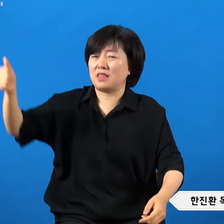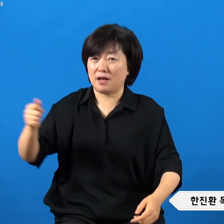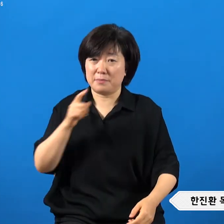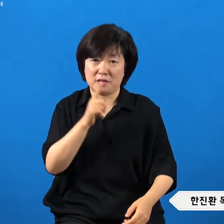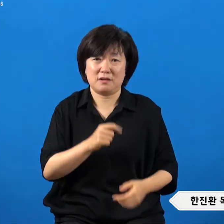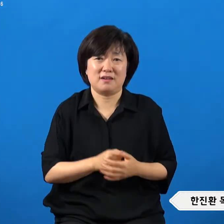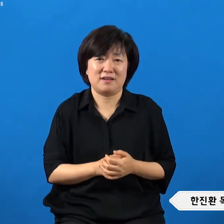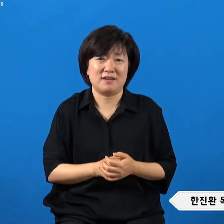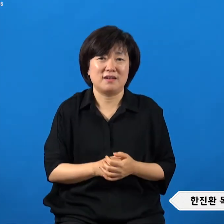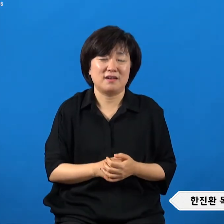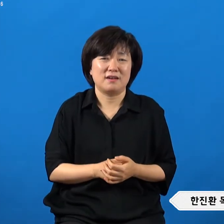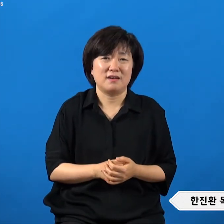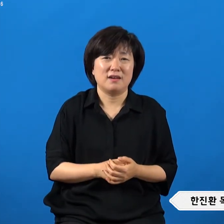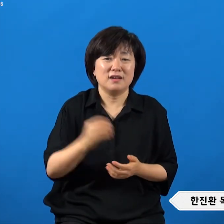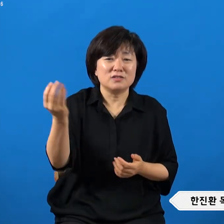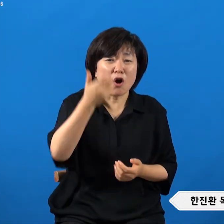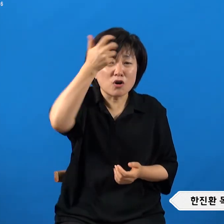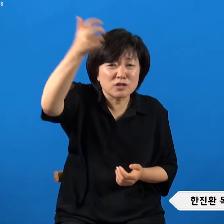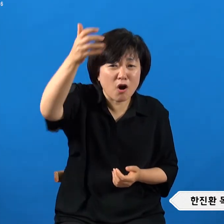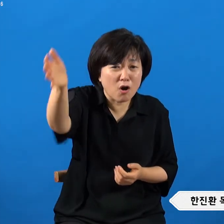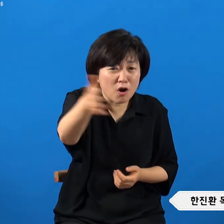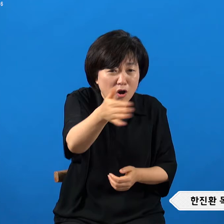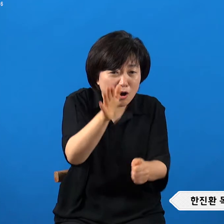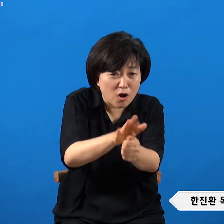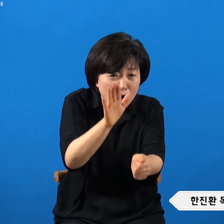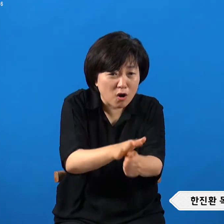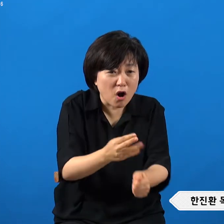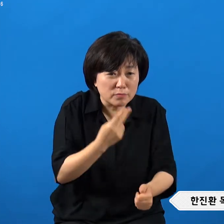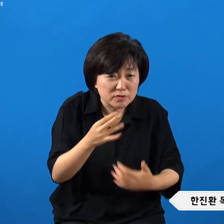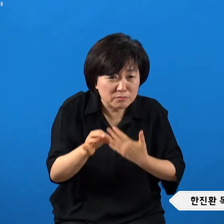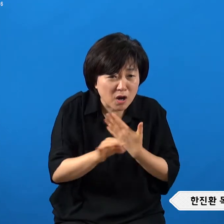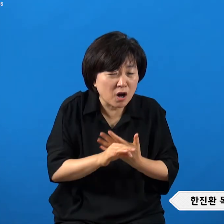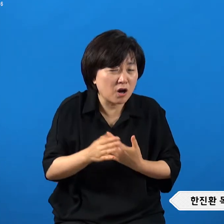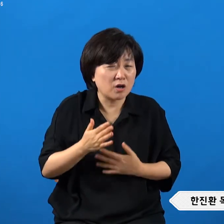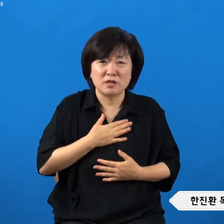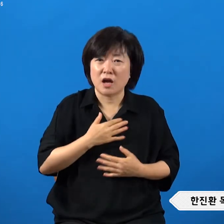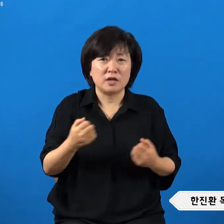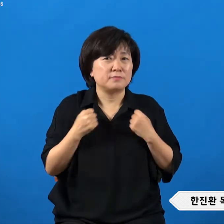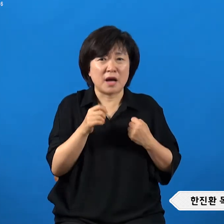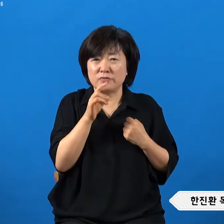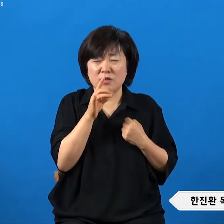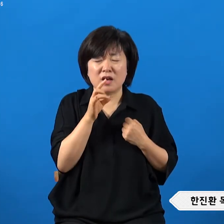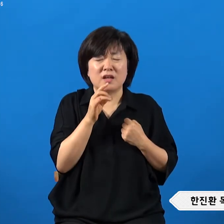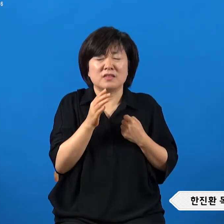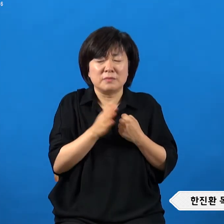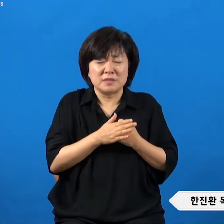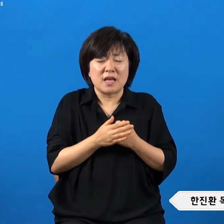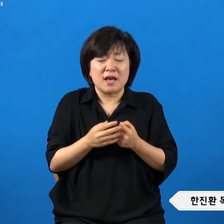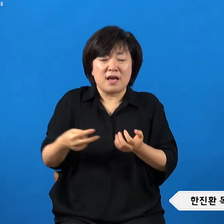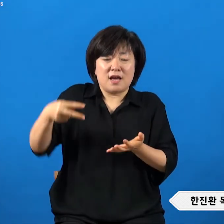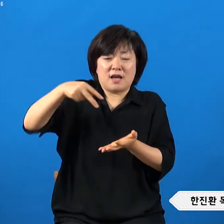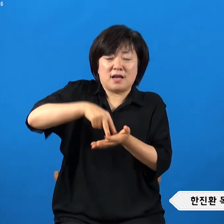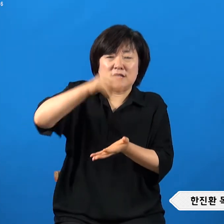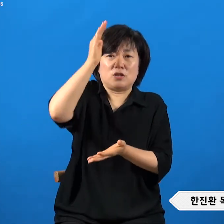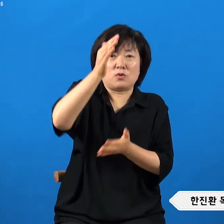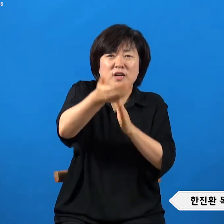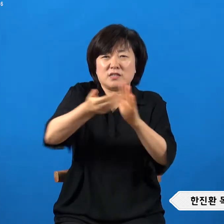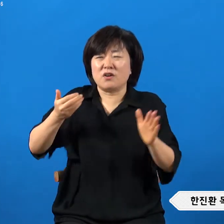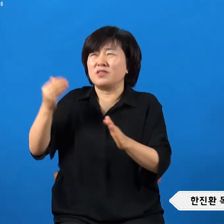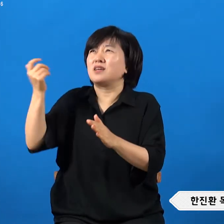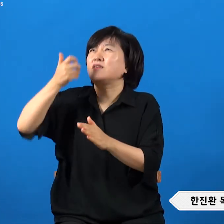그래서 그 스펄전 목사님은 설교하기 위해서 이 단에 오를 때마다 성령님을 간절하게 부르며